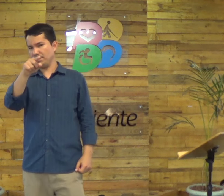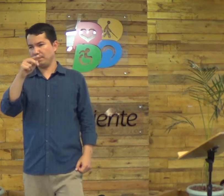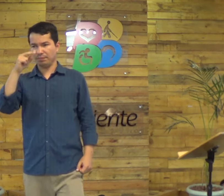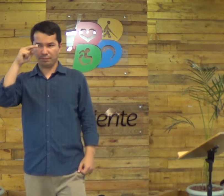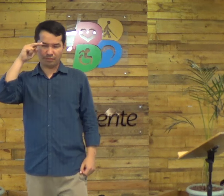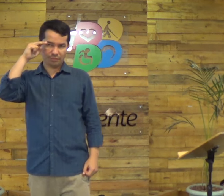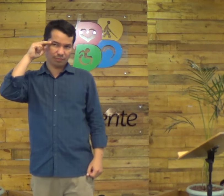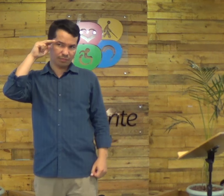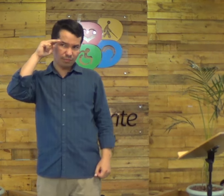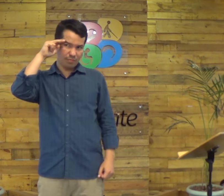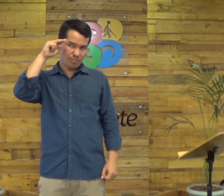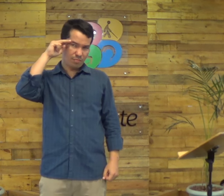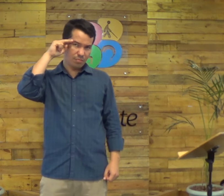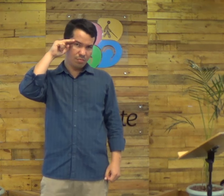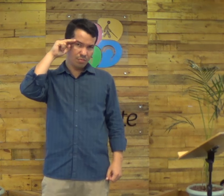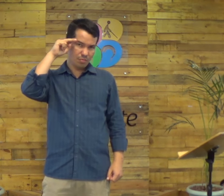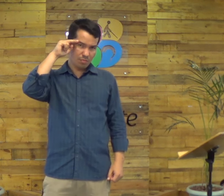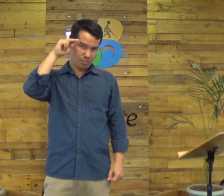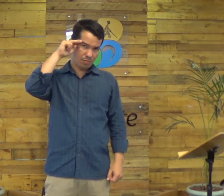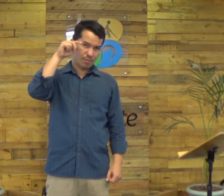porque, eu gosto de ver, eu de ver, o André,